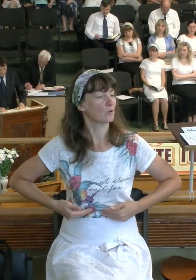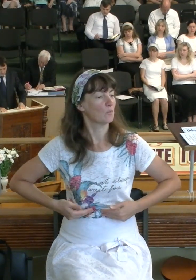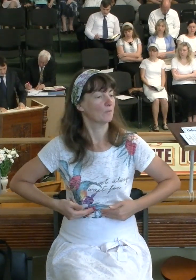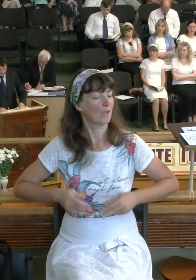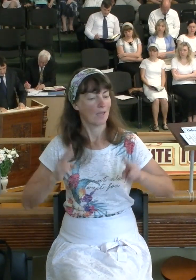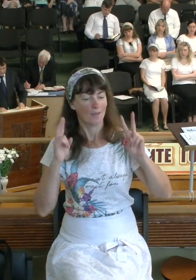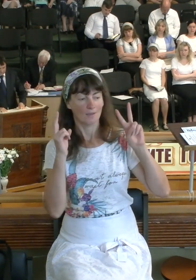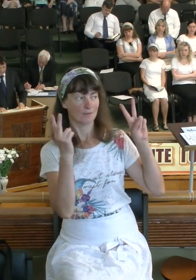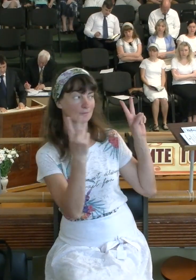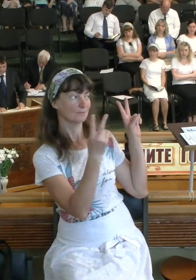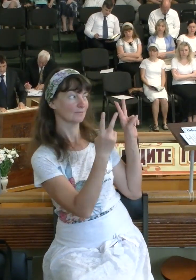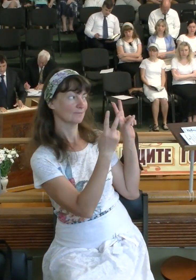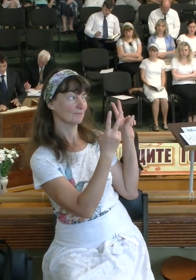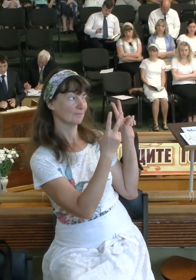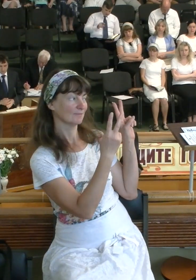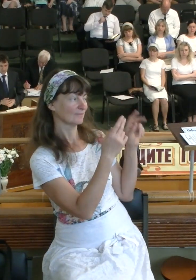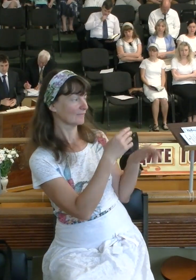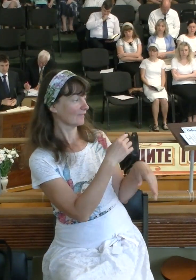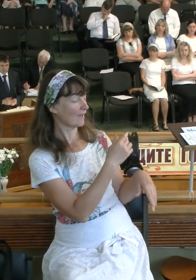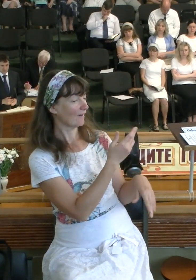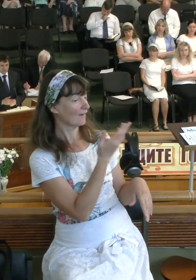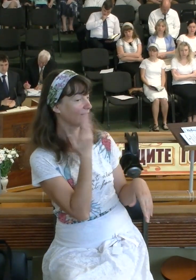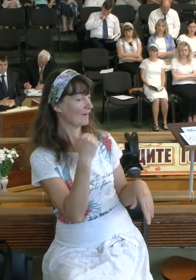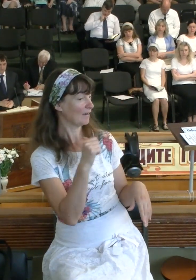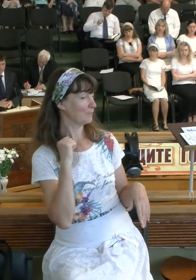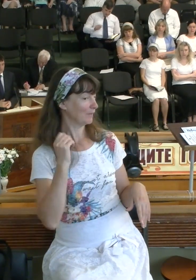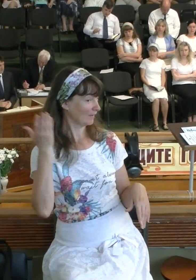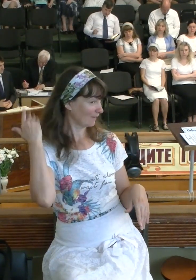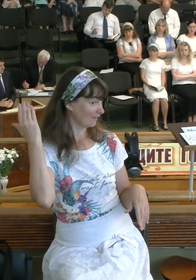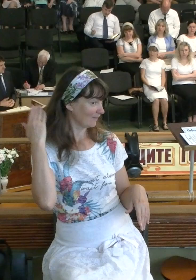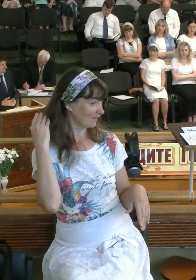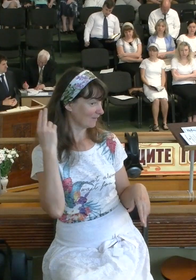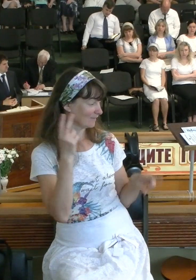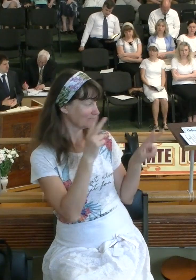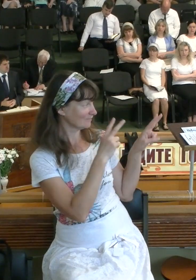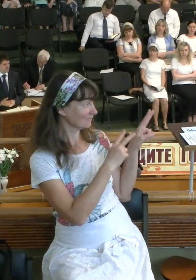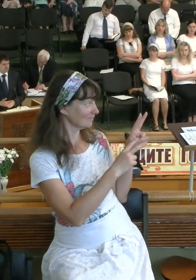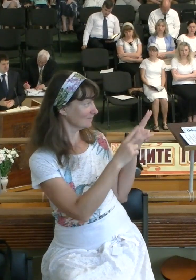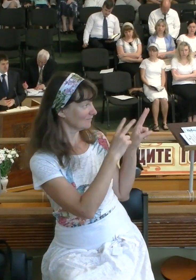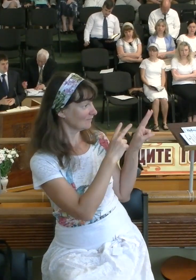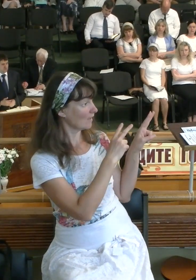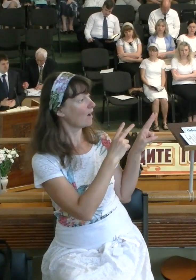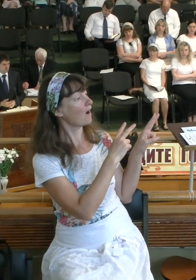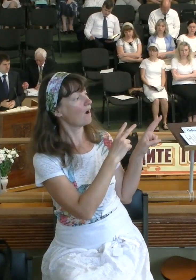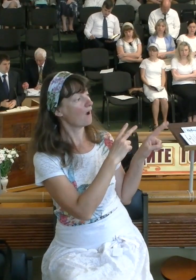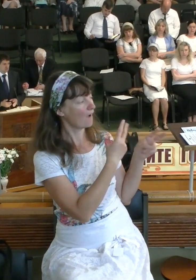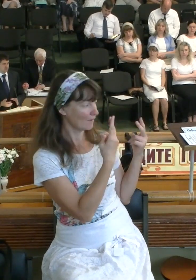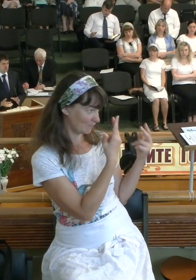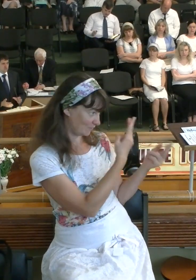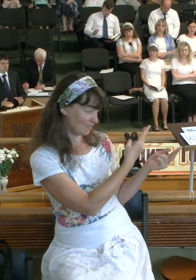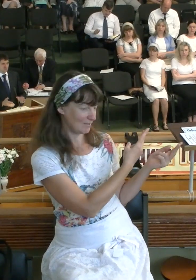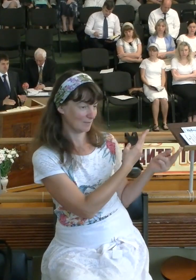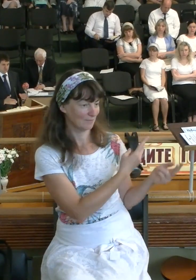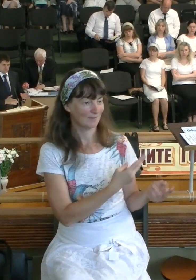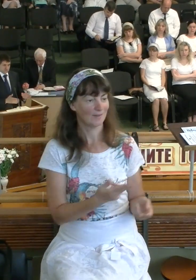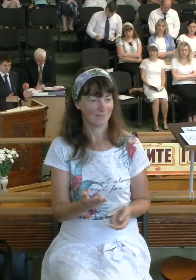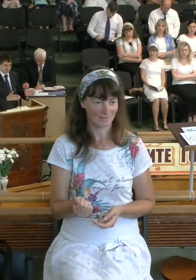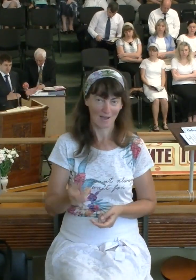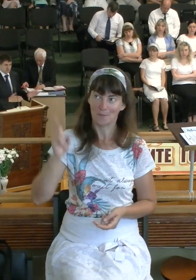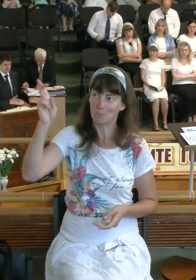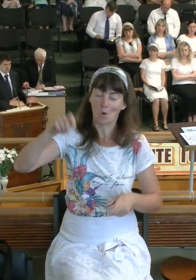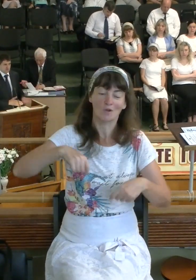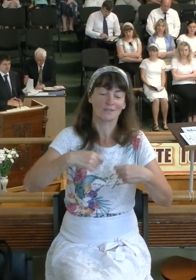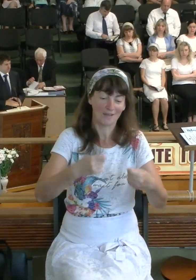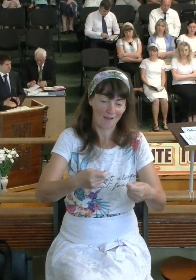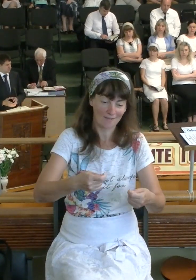рука. И были те моменты, когда Бог что-то давал, и были те моменты, которых очень много, когда Бог просто